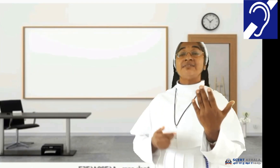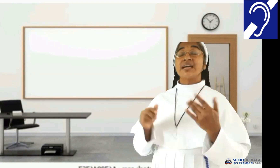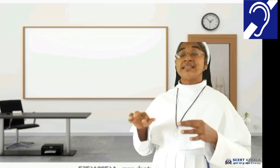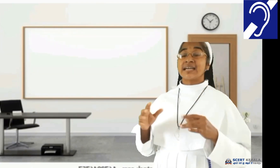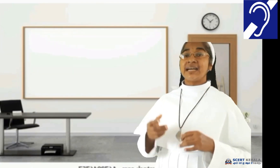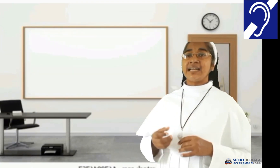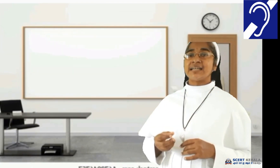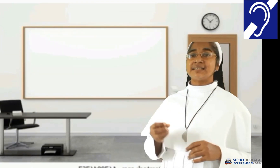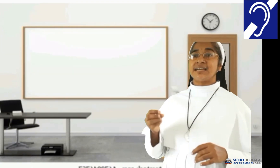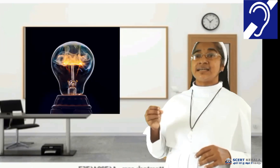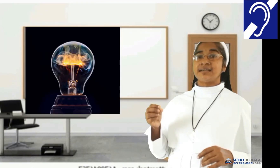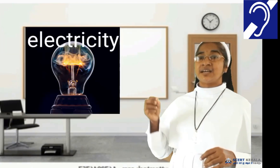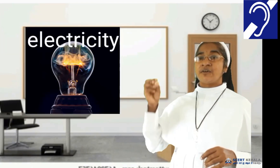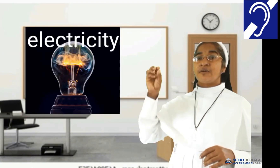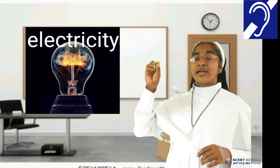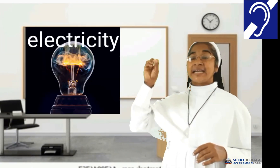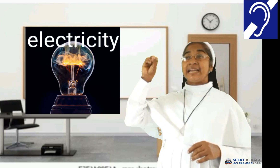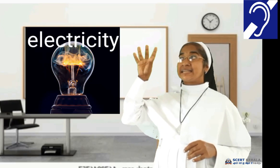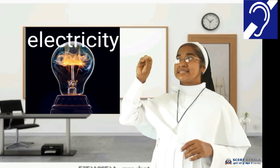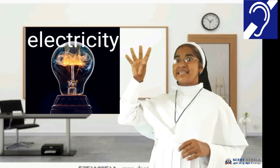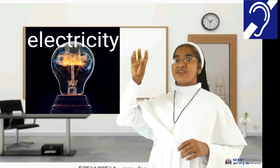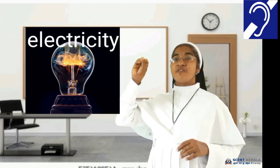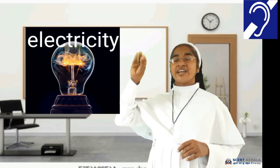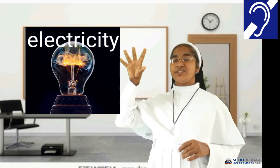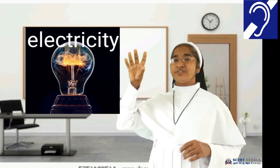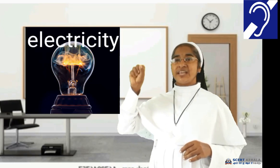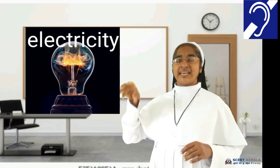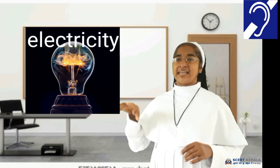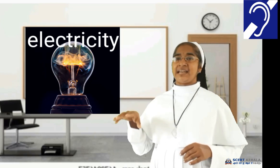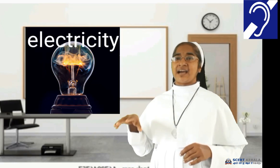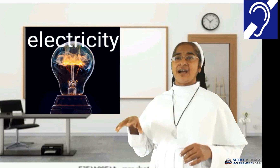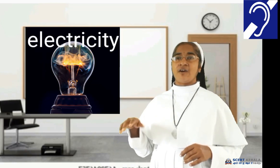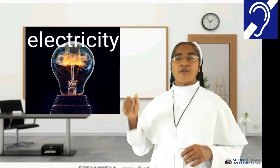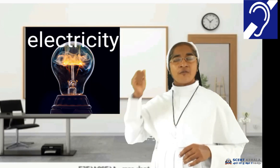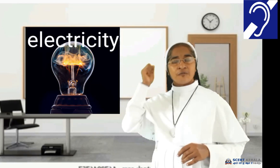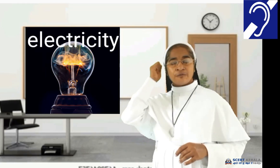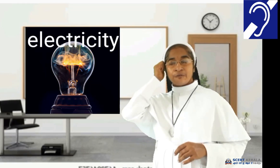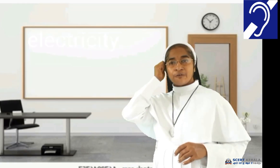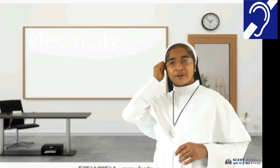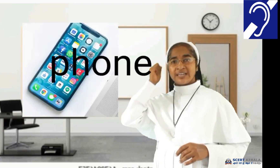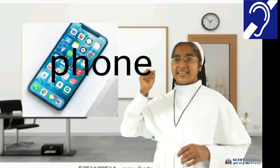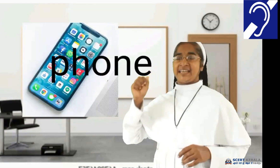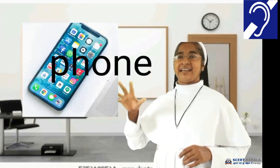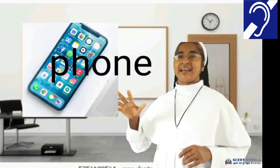ഇവർക്ക് എന്തൊക്കെയാണ് ഇല്ലാത്തത്? ഇലക്ട്രിസിറ്റി, വൈദ്യുതി ഇല്ല, ഫോൺ ഇല്ല,